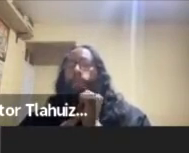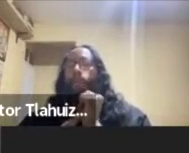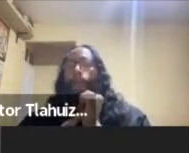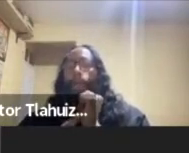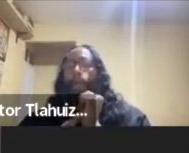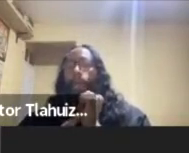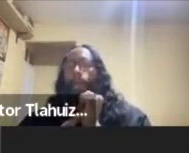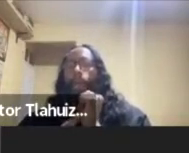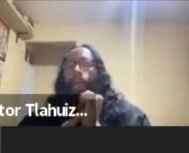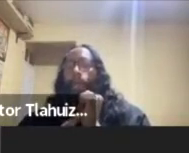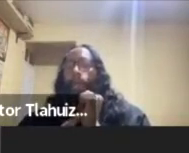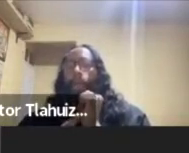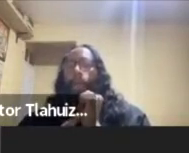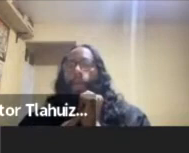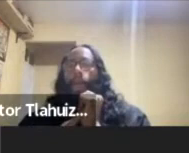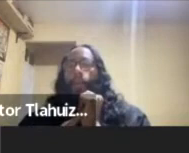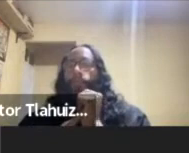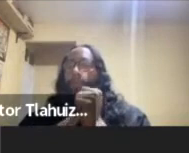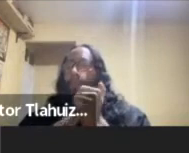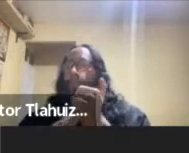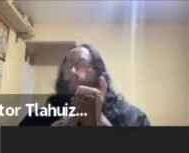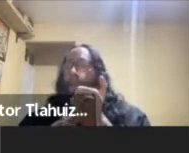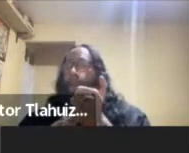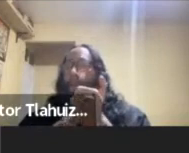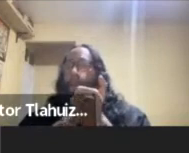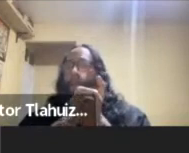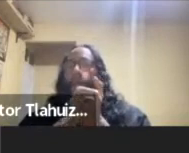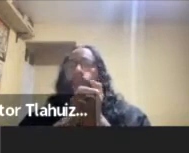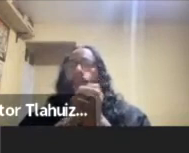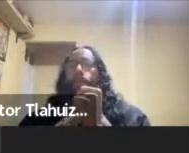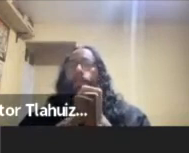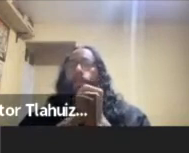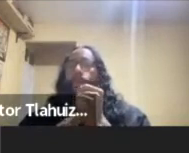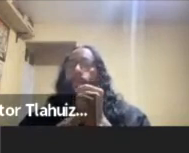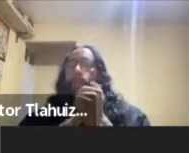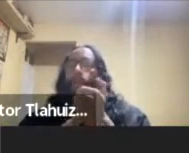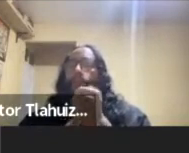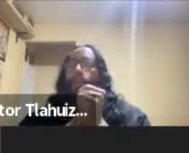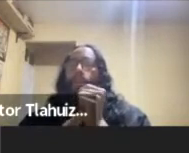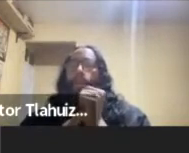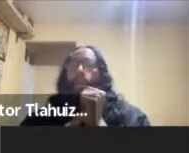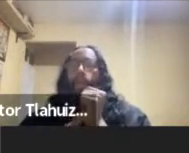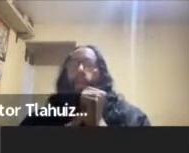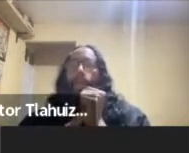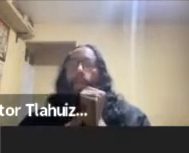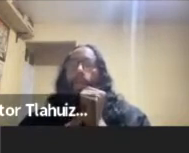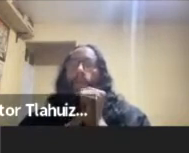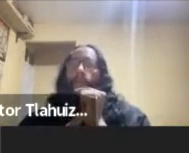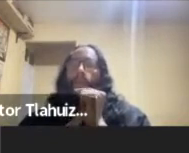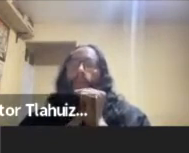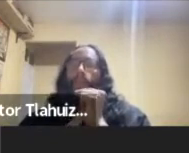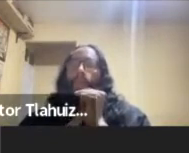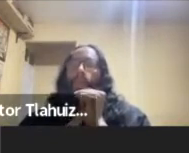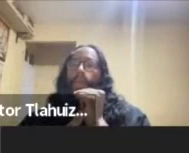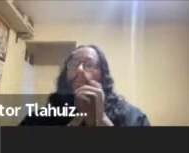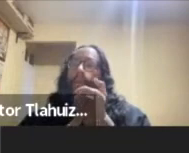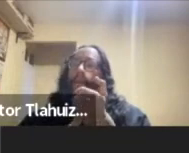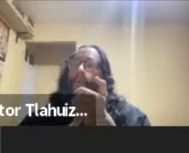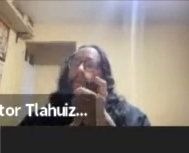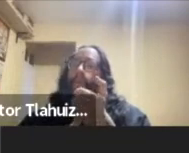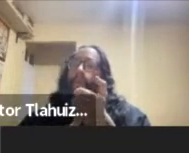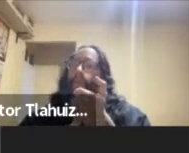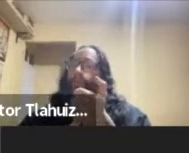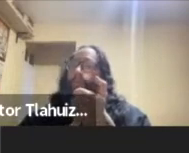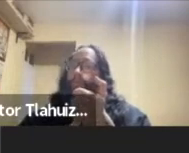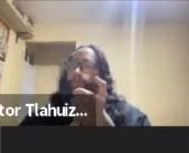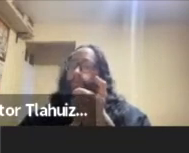como esta imagen, la forma del cuerpo junto con la pose, nos transmiten esa